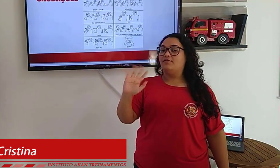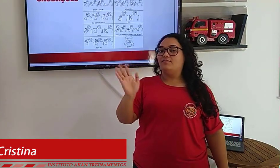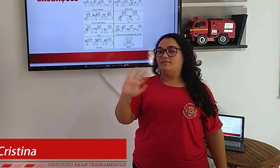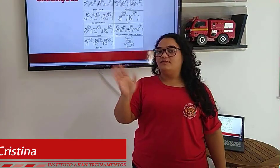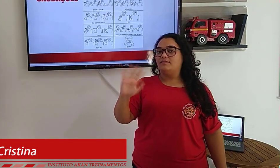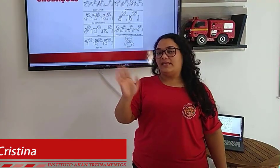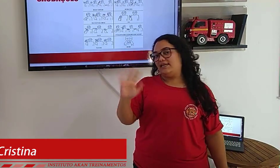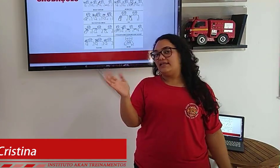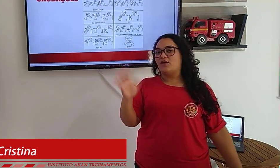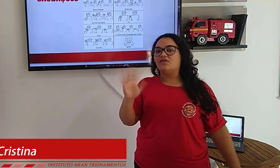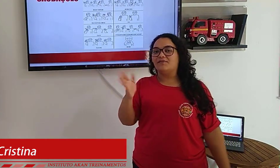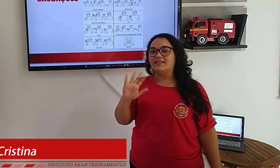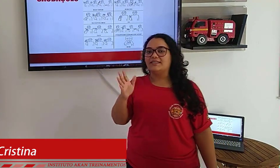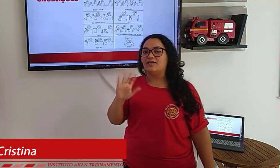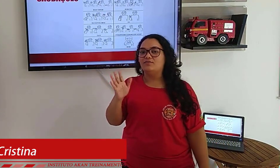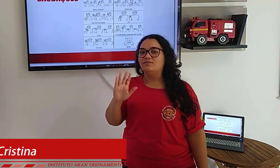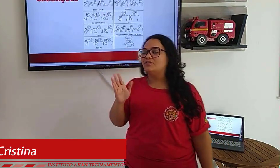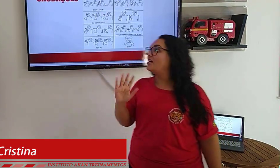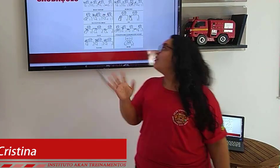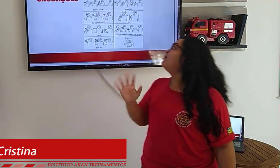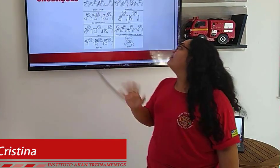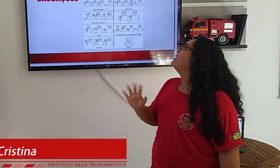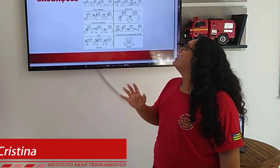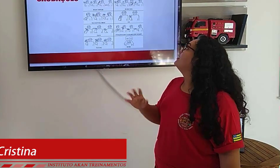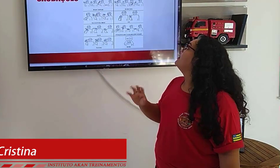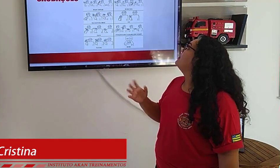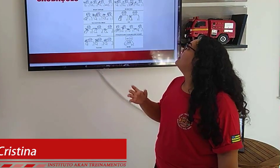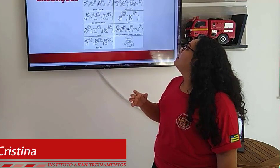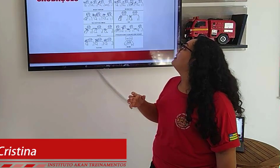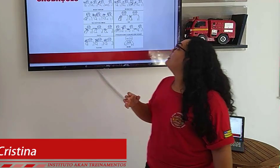Tchau, né? Esse aqui é o universal. Tchau.